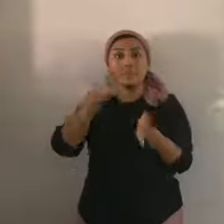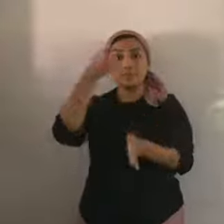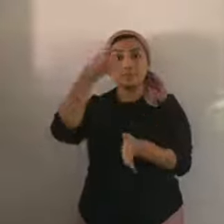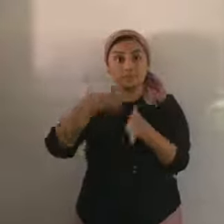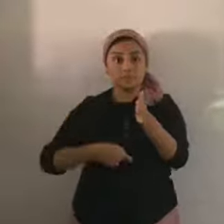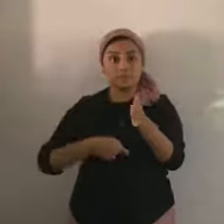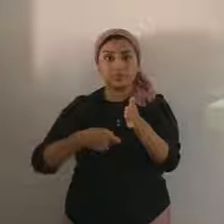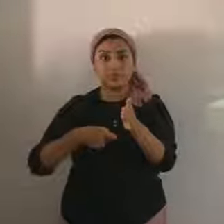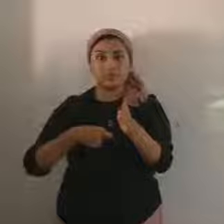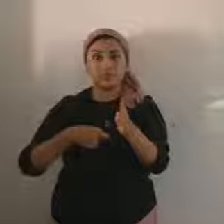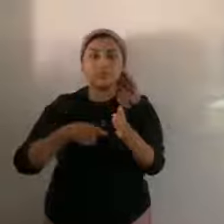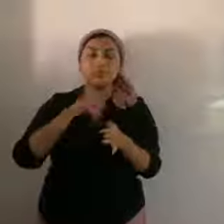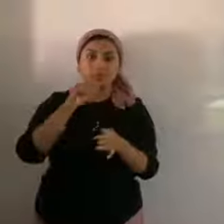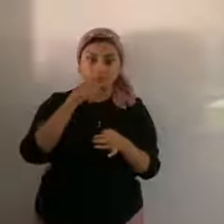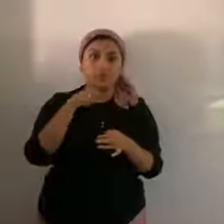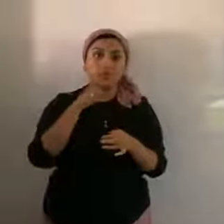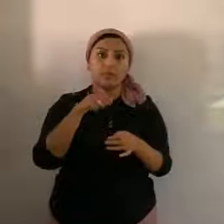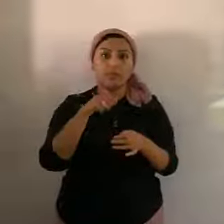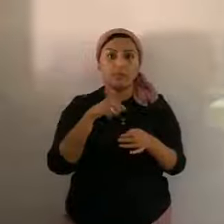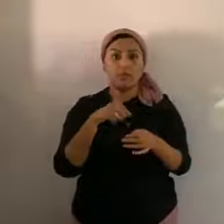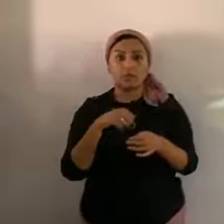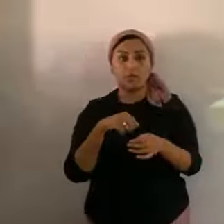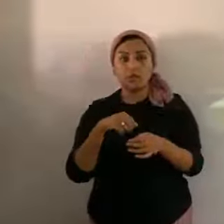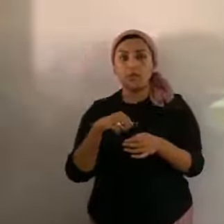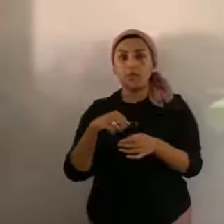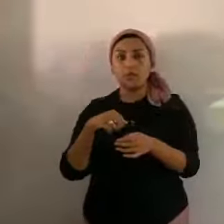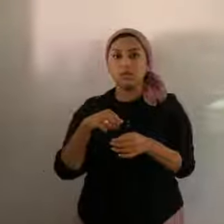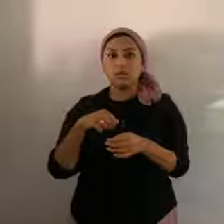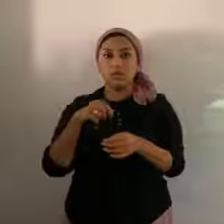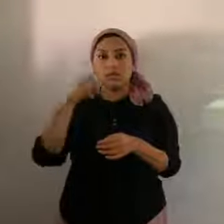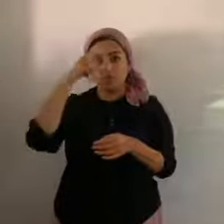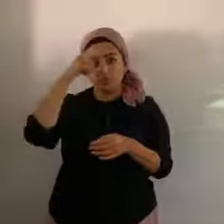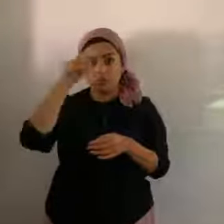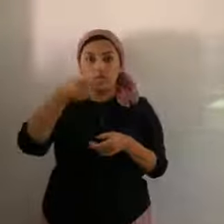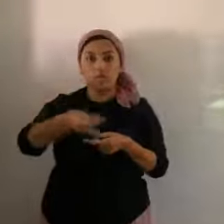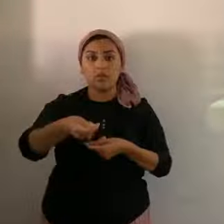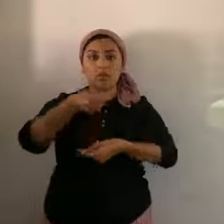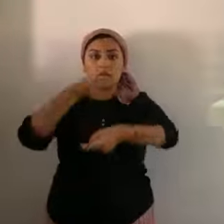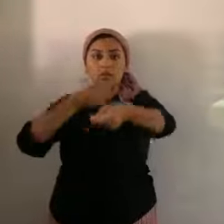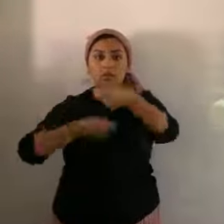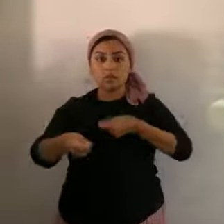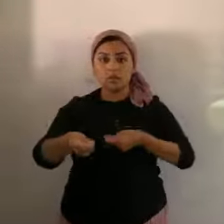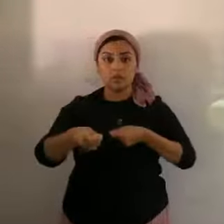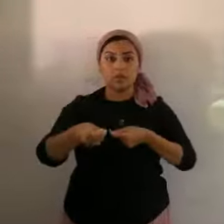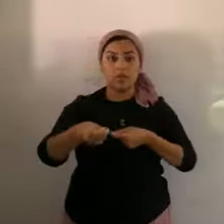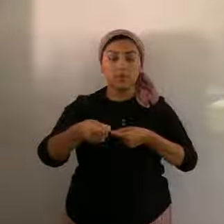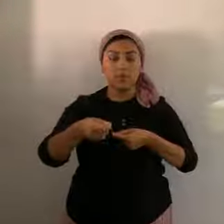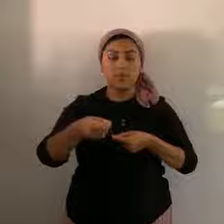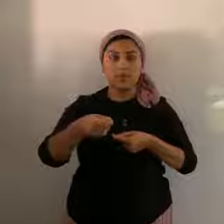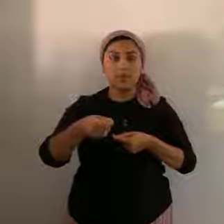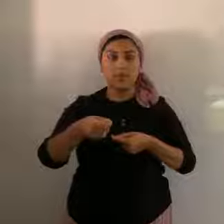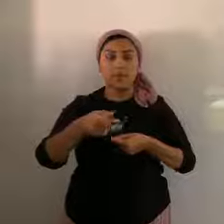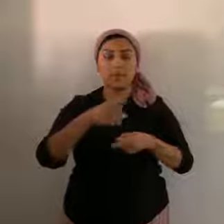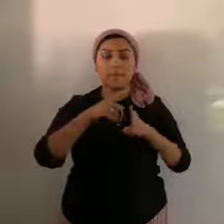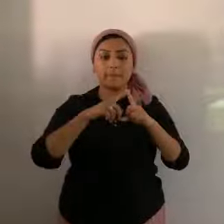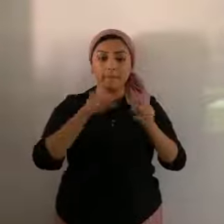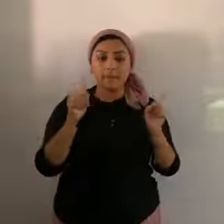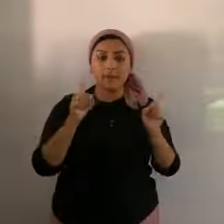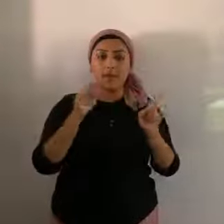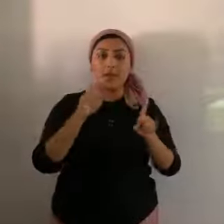Se hacía un pequeño cobro, sí, bueno, se hacía un pequeño cobro por el intercambio de las monedas, por las transacciones, pero